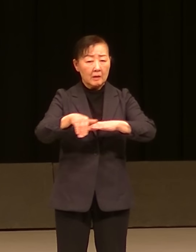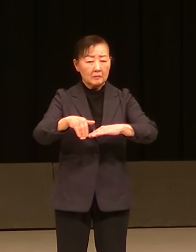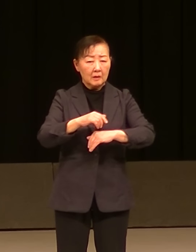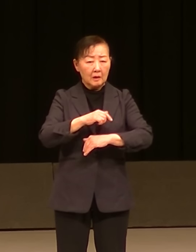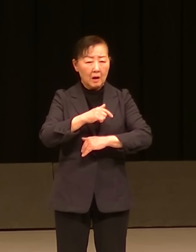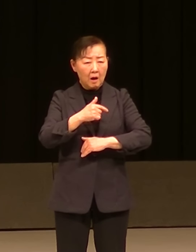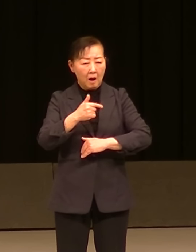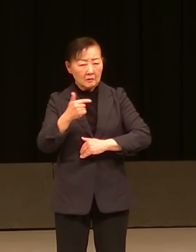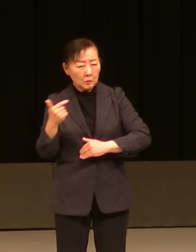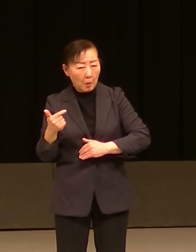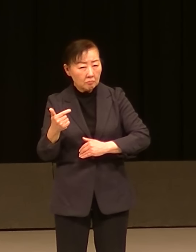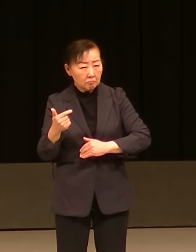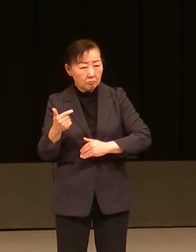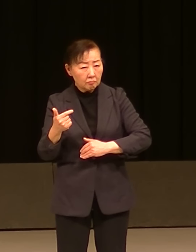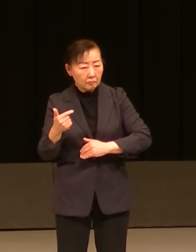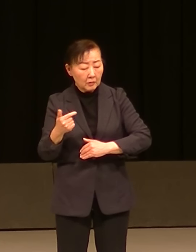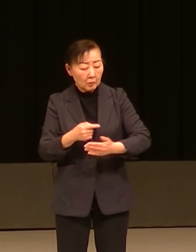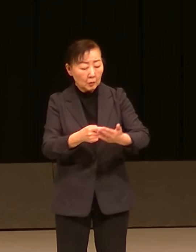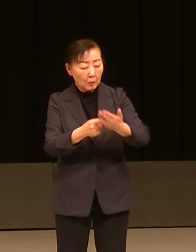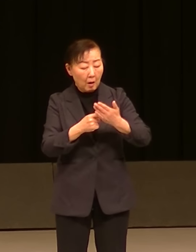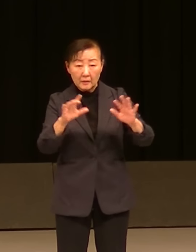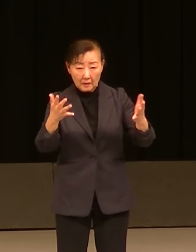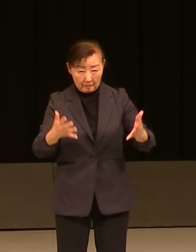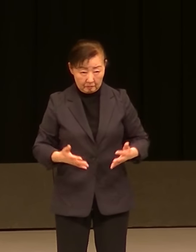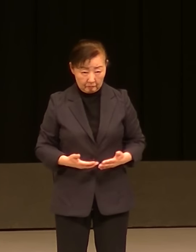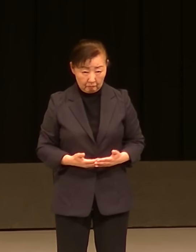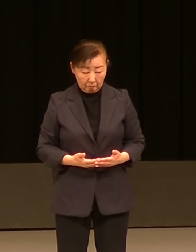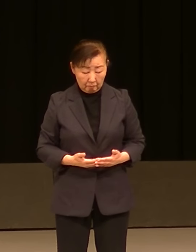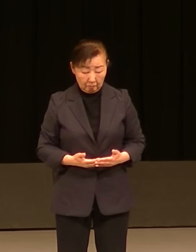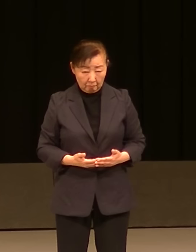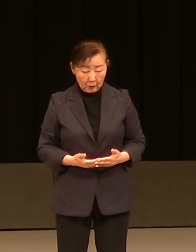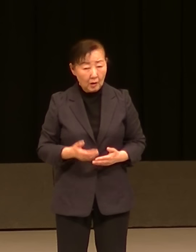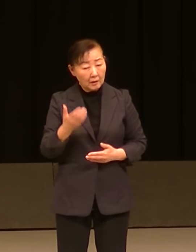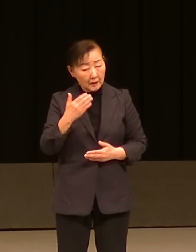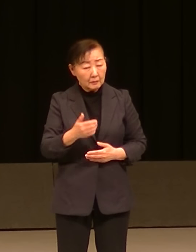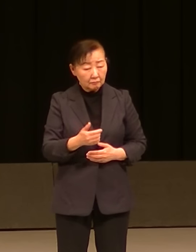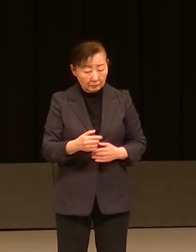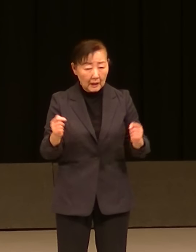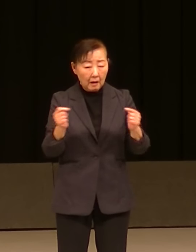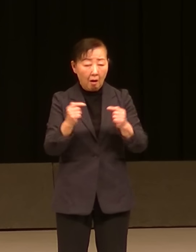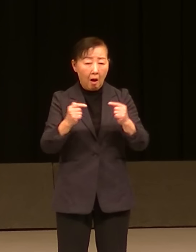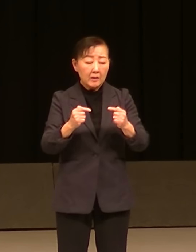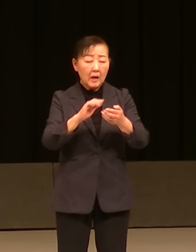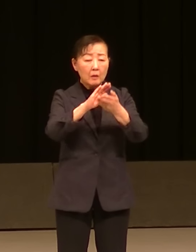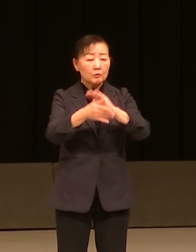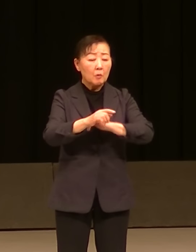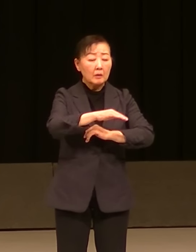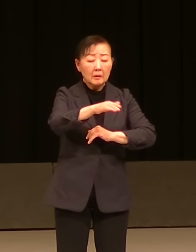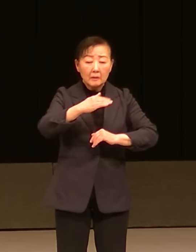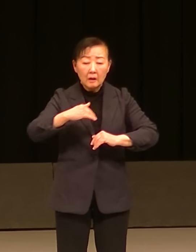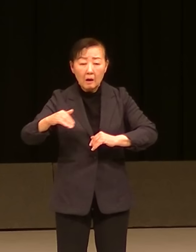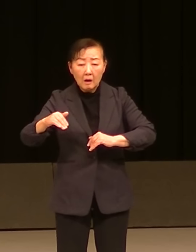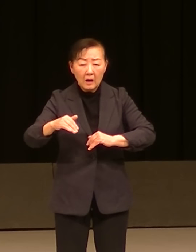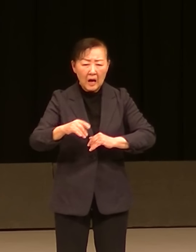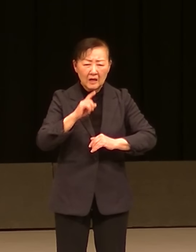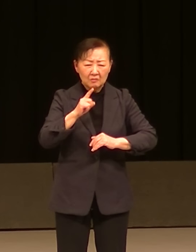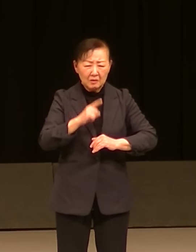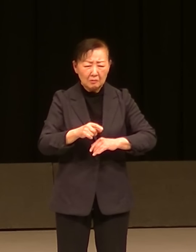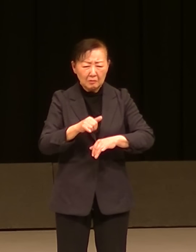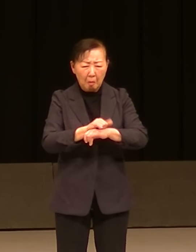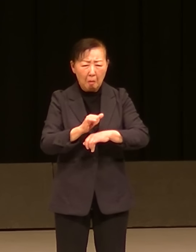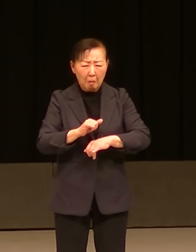という言い方は出てきていないんですね。これは多分やっぱり外務省あたりの人たちが、これ言ってることやばい